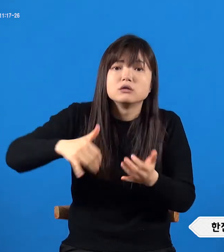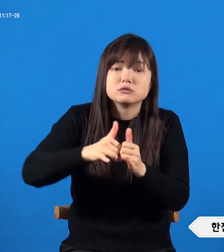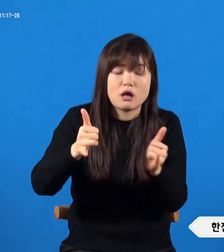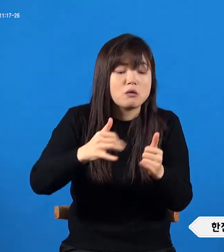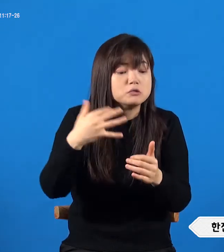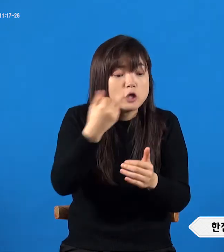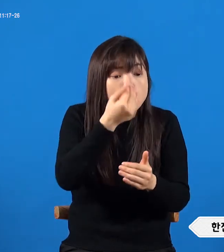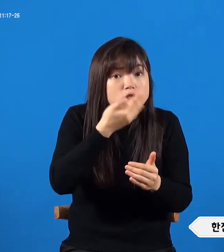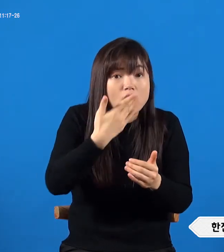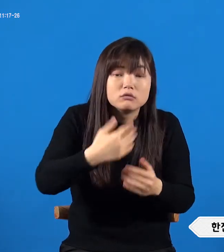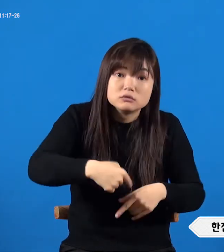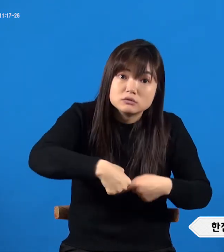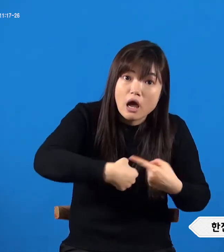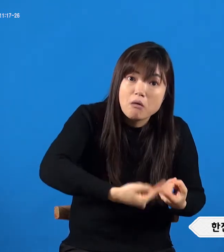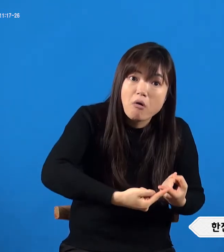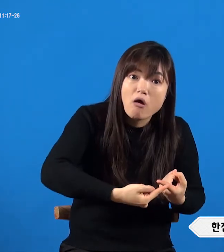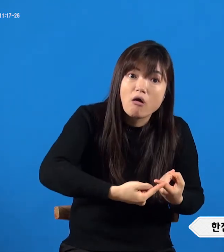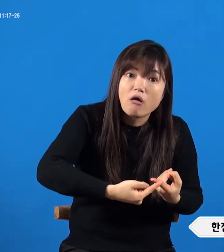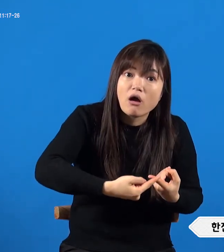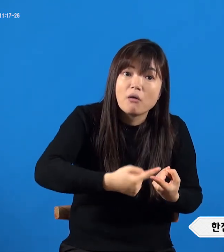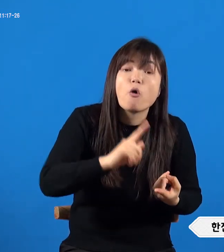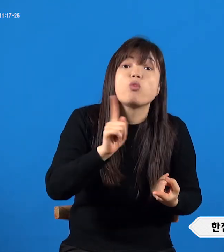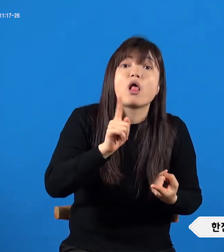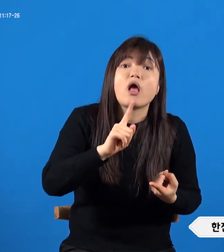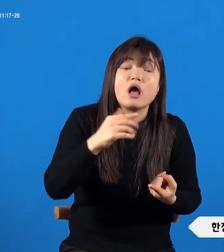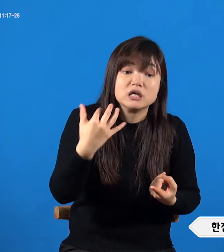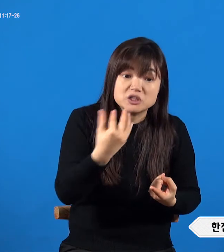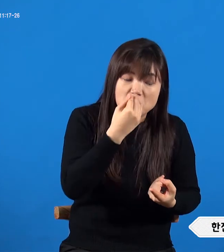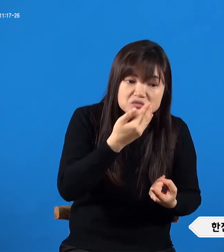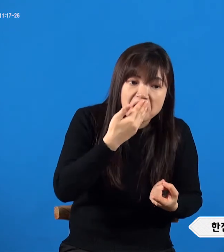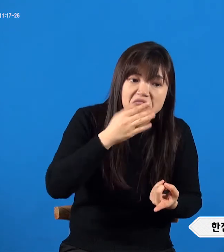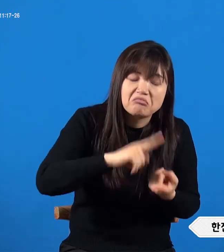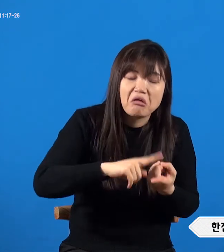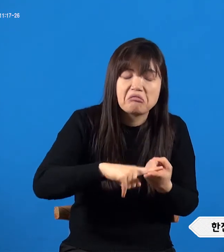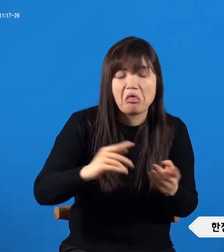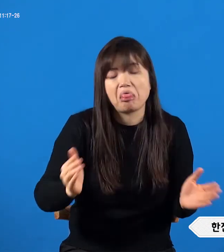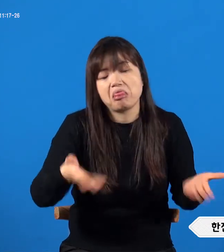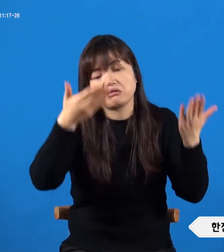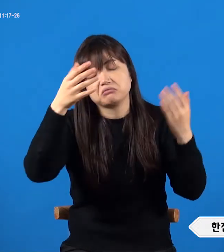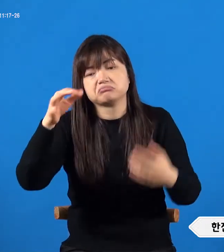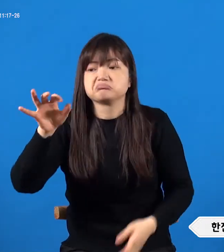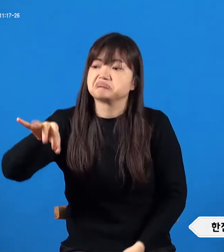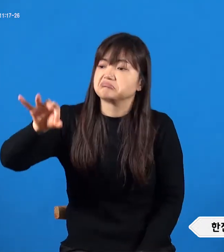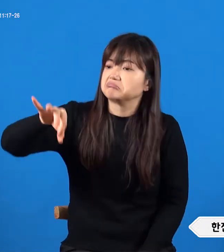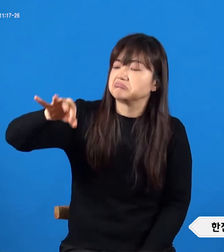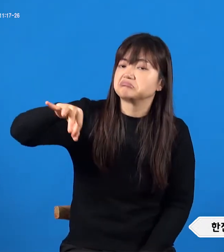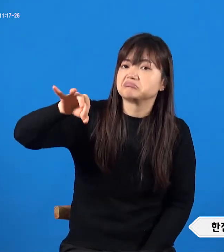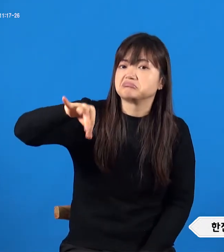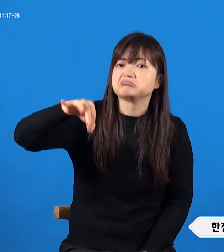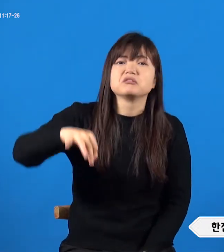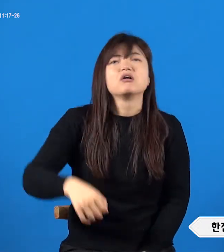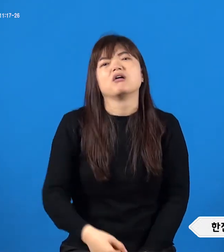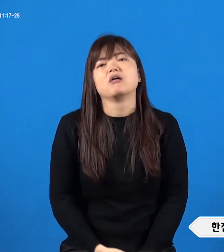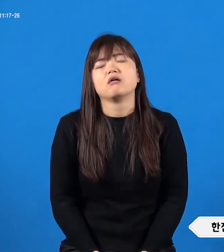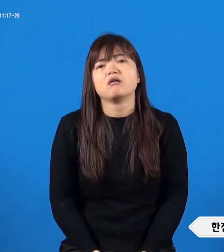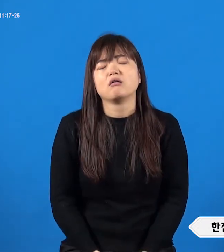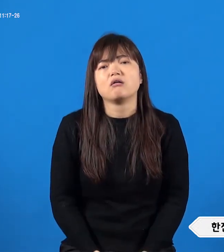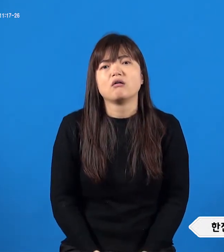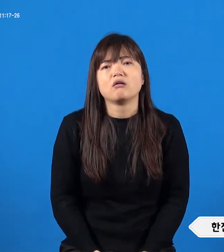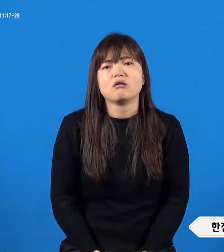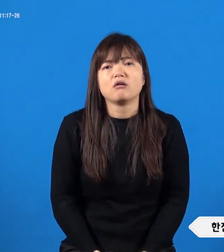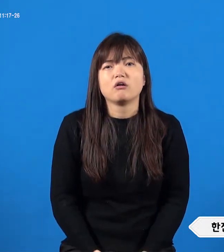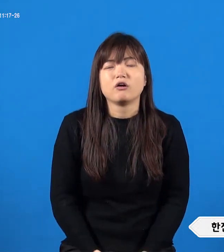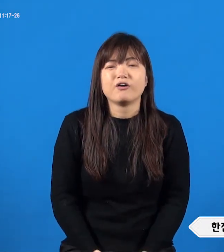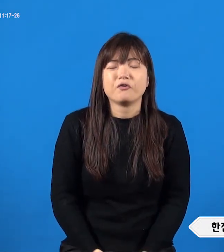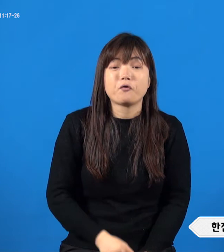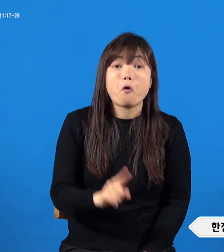참여할 수도 있습니다. 아주 가볍게, 어떤 사람은 우리가 가서 떡을 나누어 드릴 때는 어떤 분은